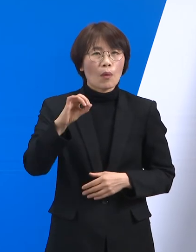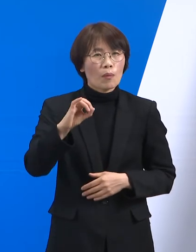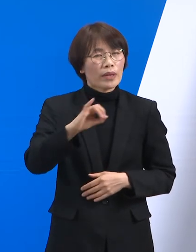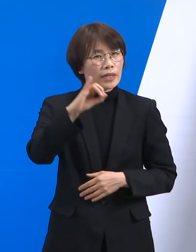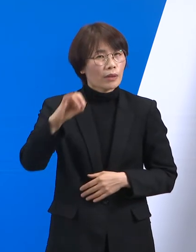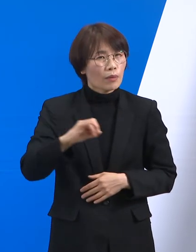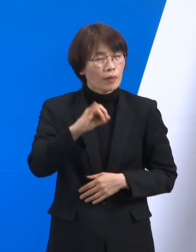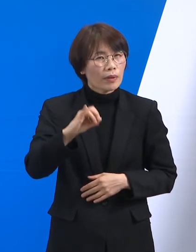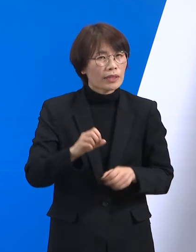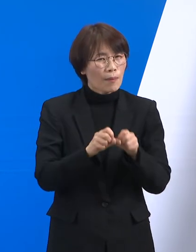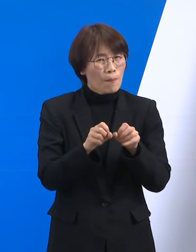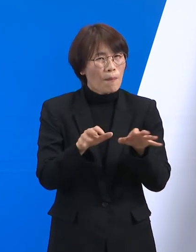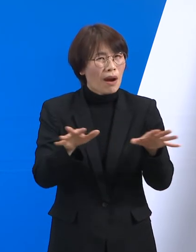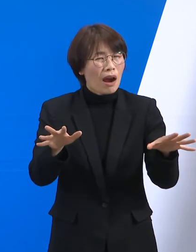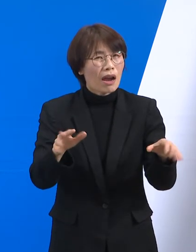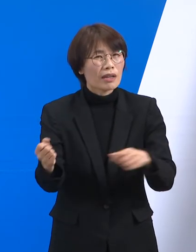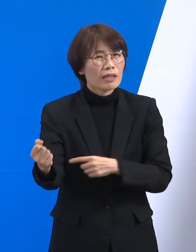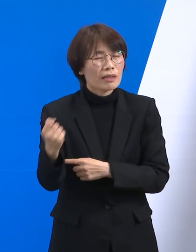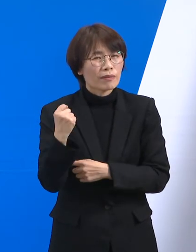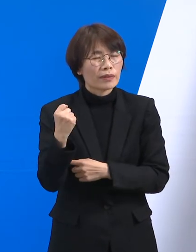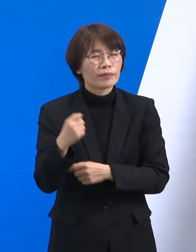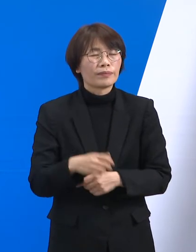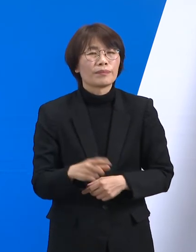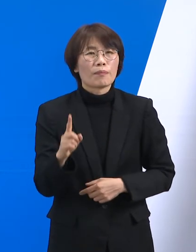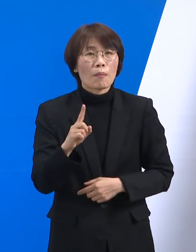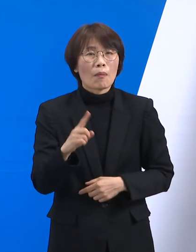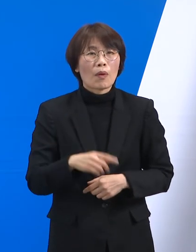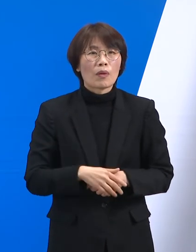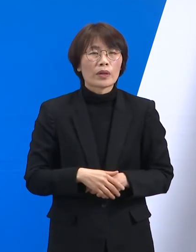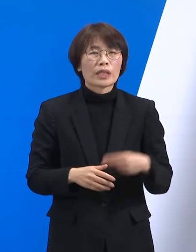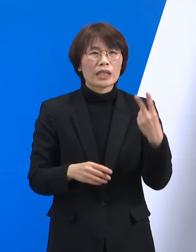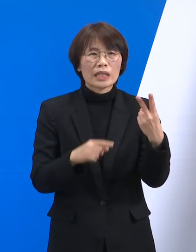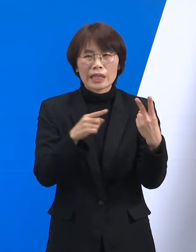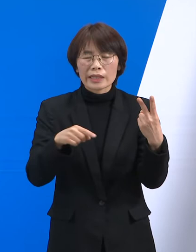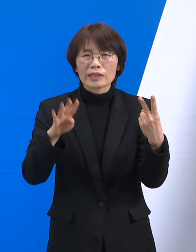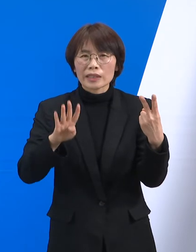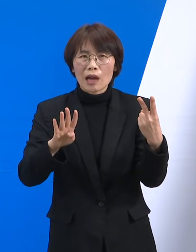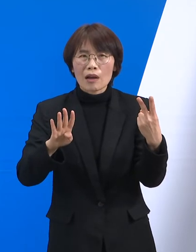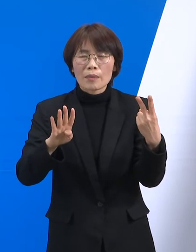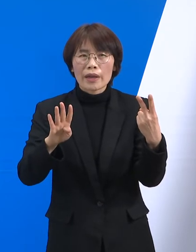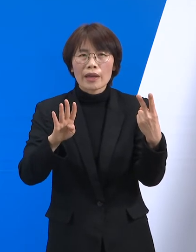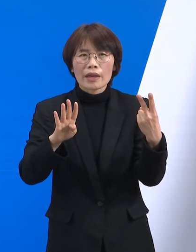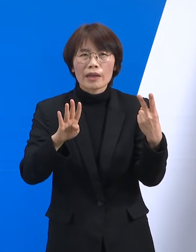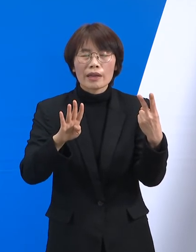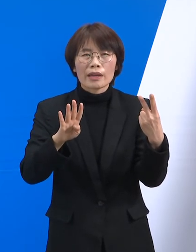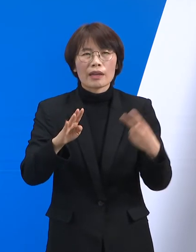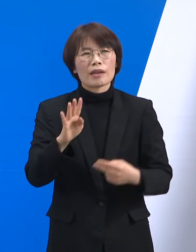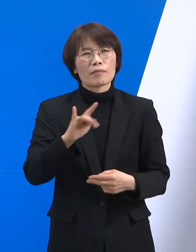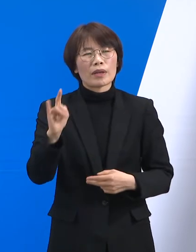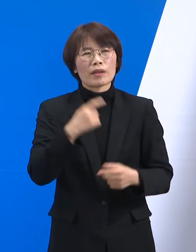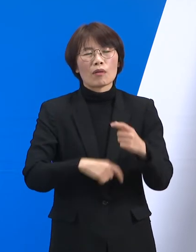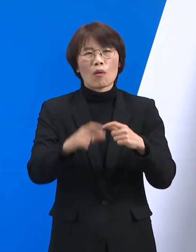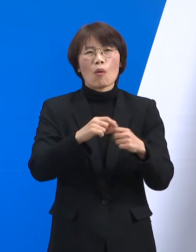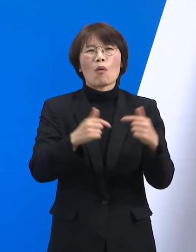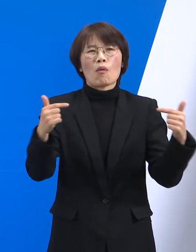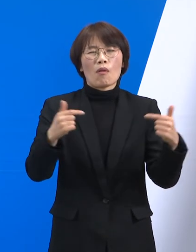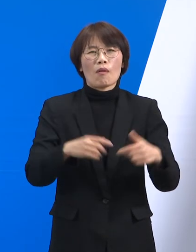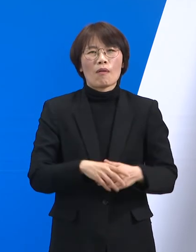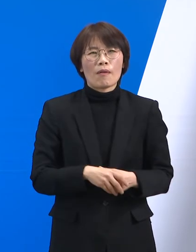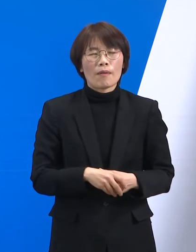변이 전파력은 델타 대비 2에서 4배 가량 높아 환자가 지속적으로 증가하고